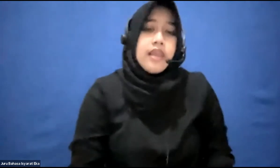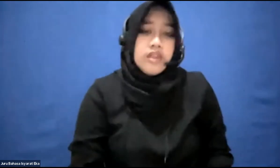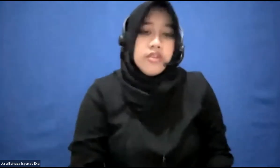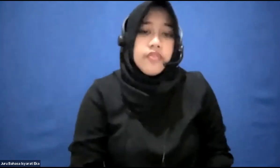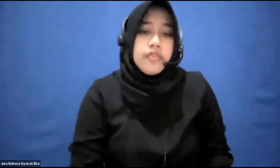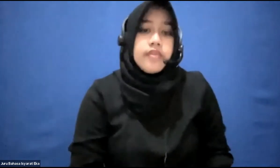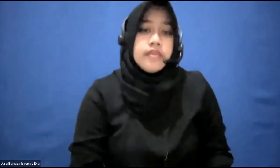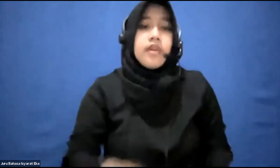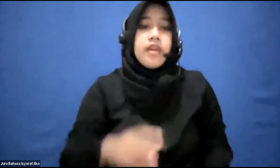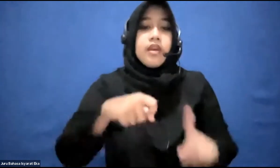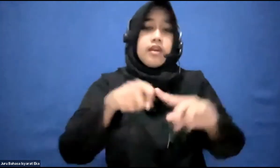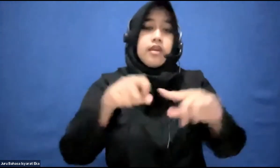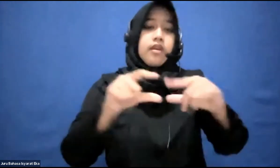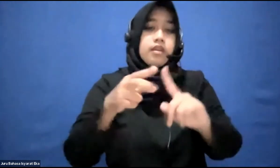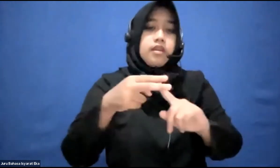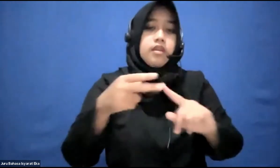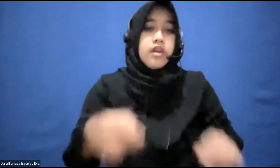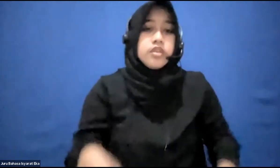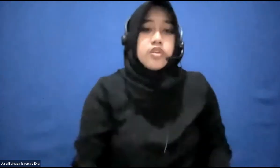Kreatif,